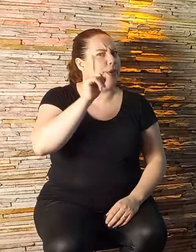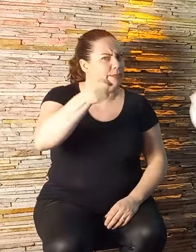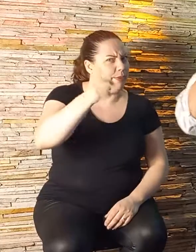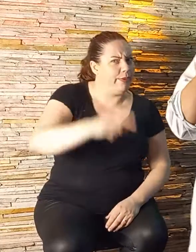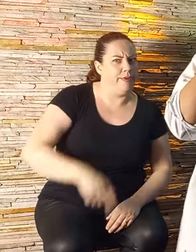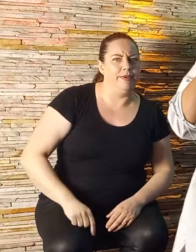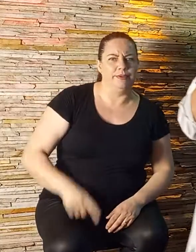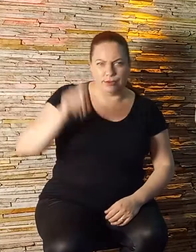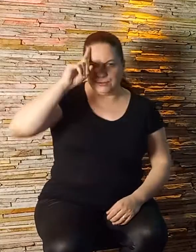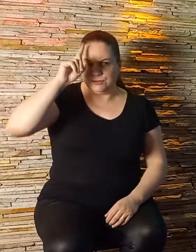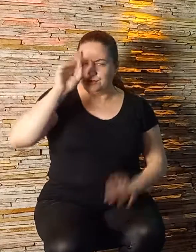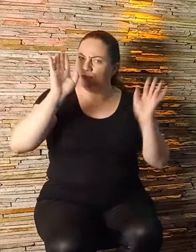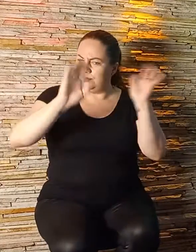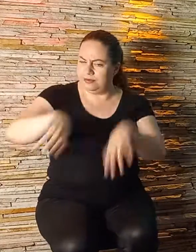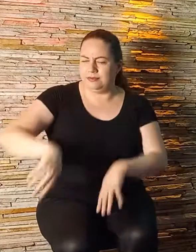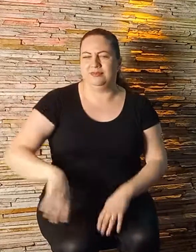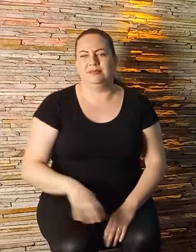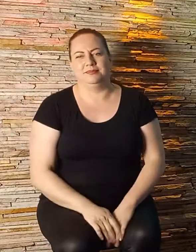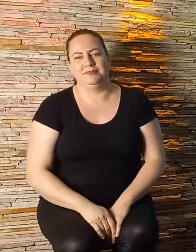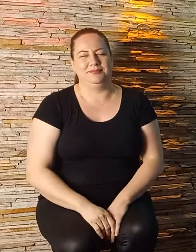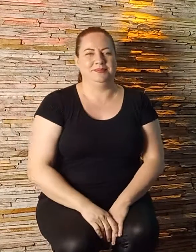nem aí de cada dia Credo